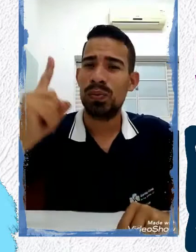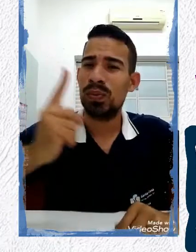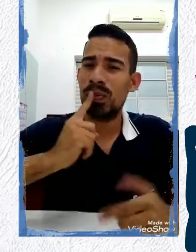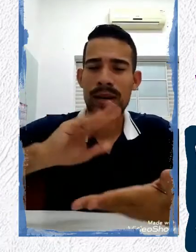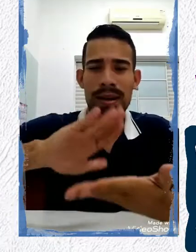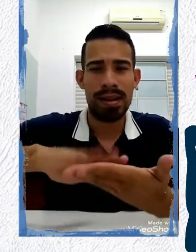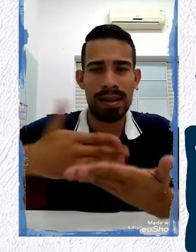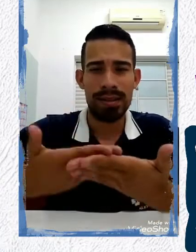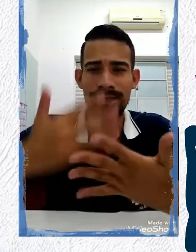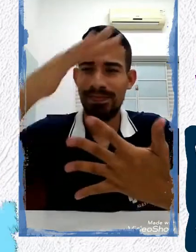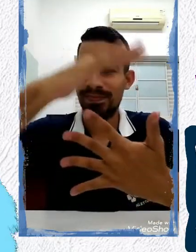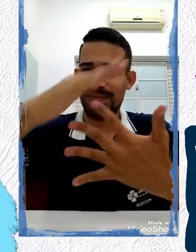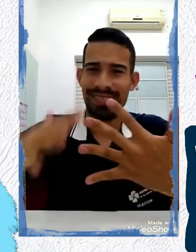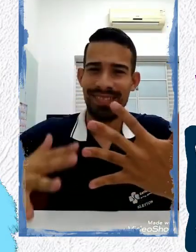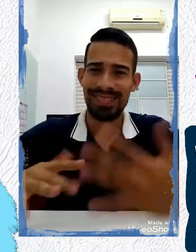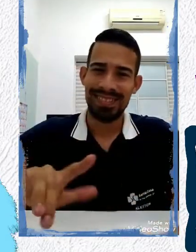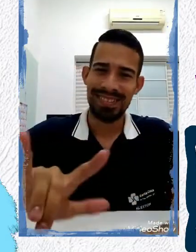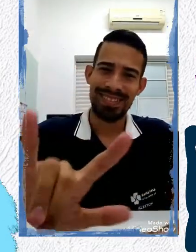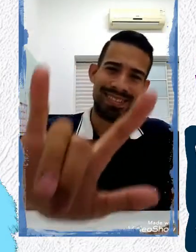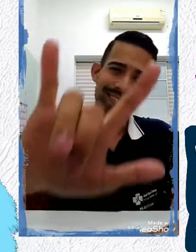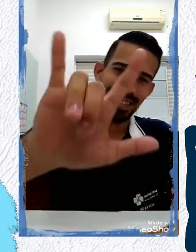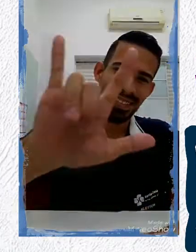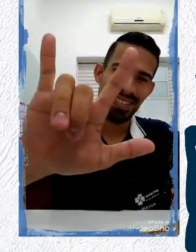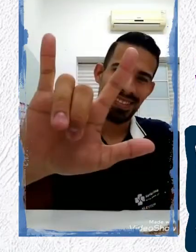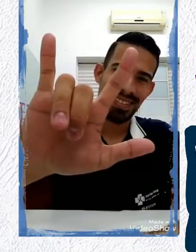abraço especial para os